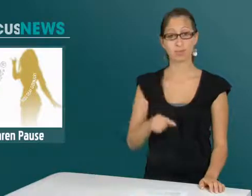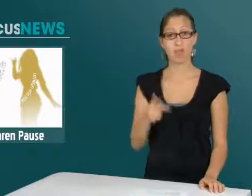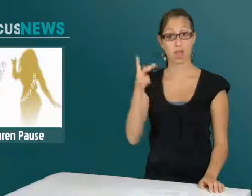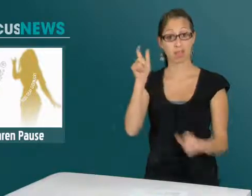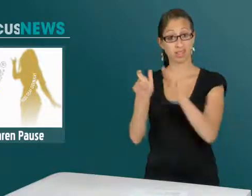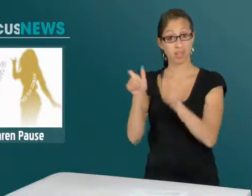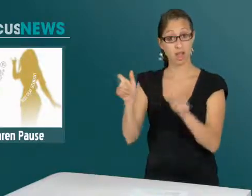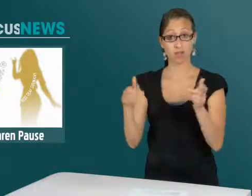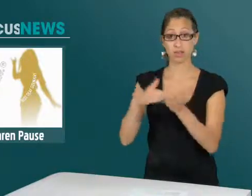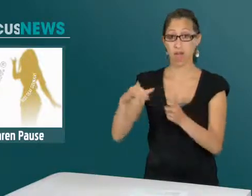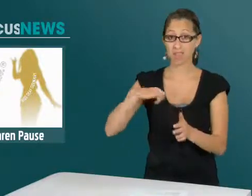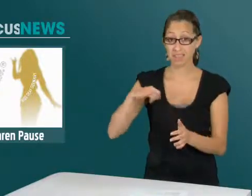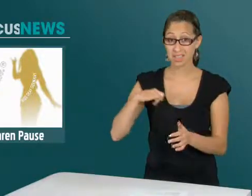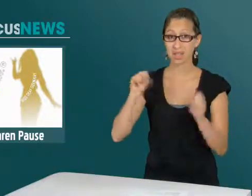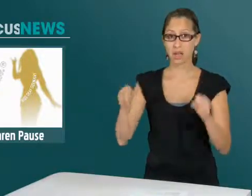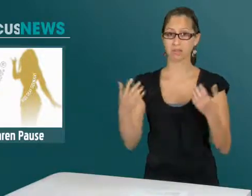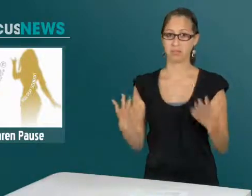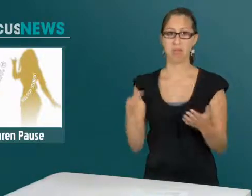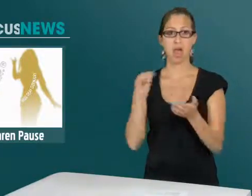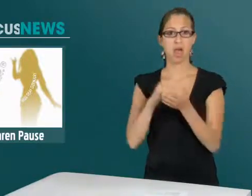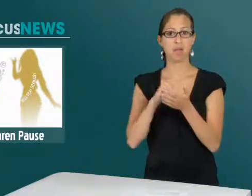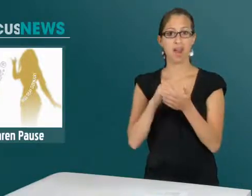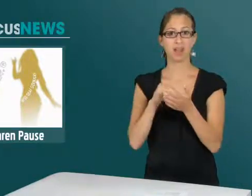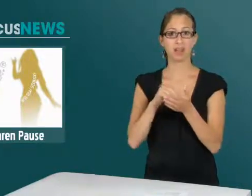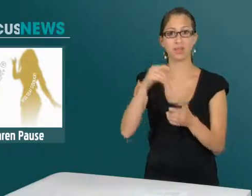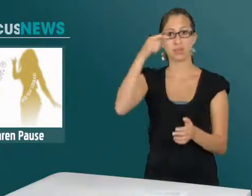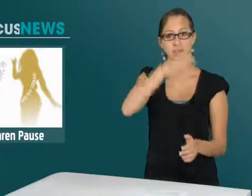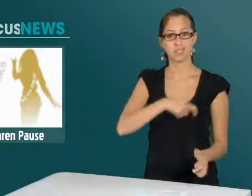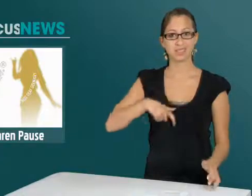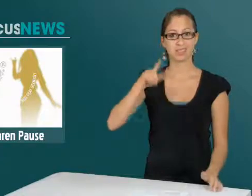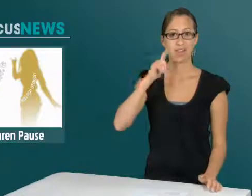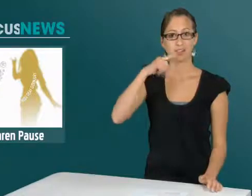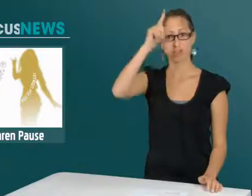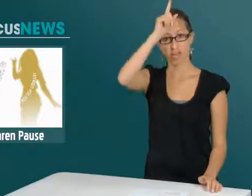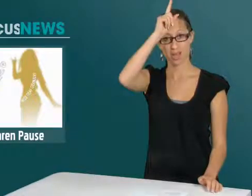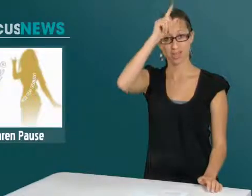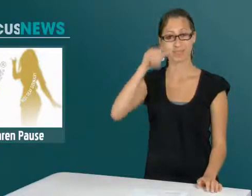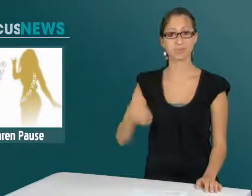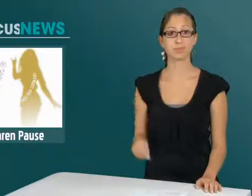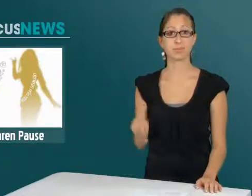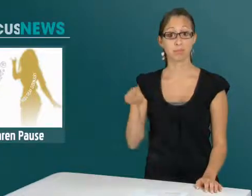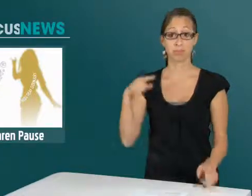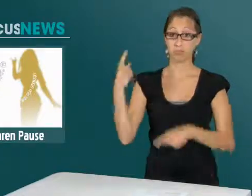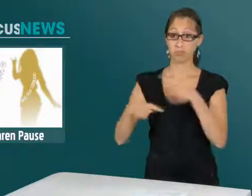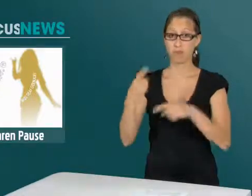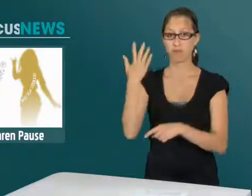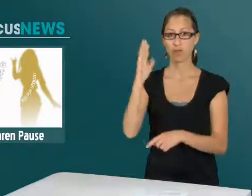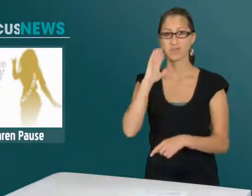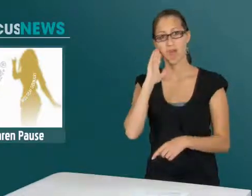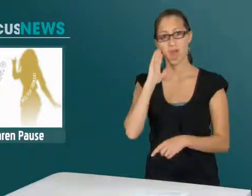interessierte können sich bei mister germany anmelden die vorentscheidung bis zum final dauert